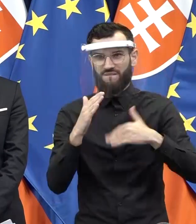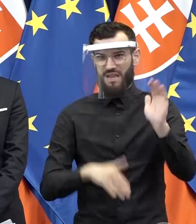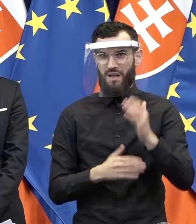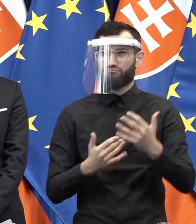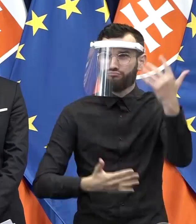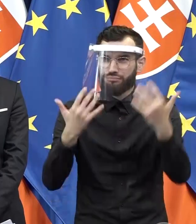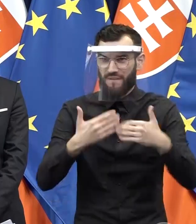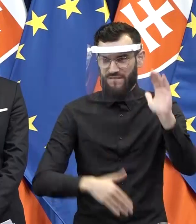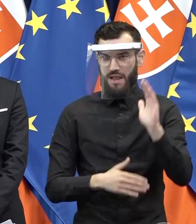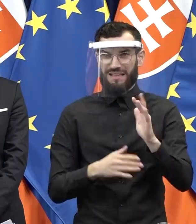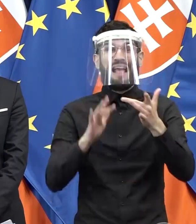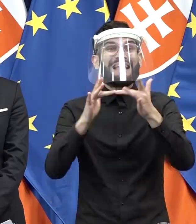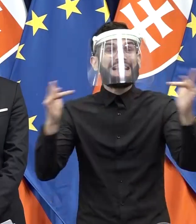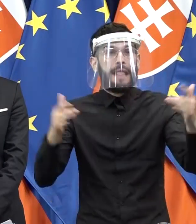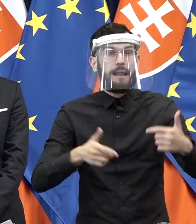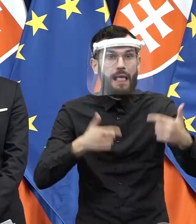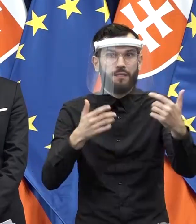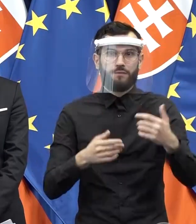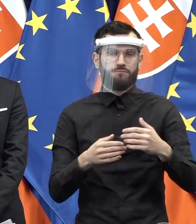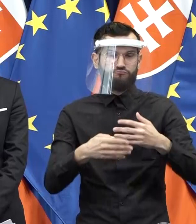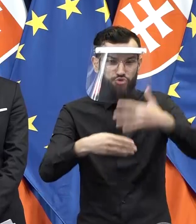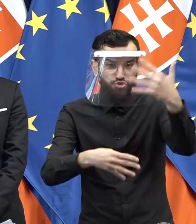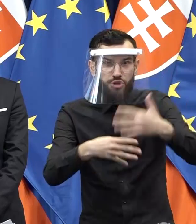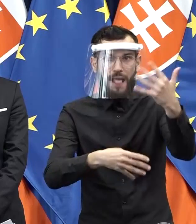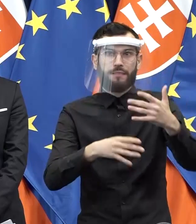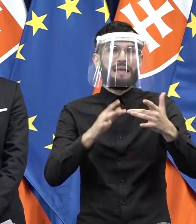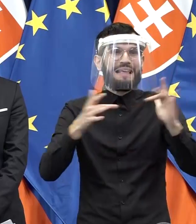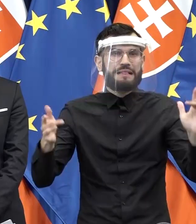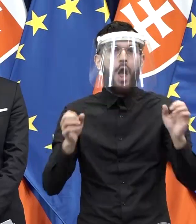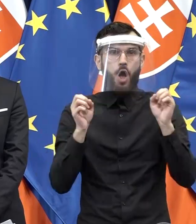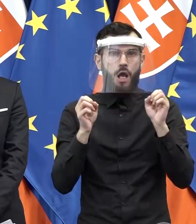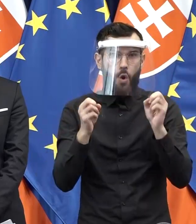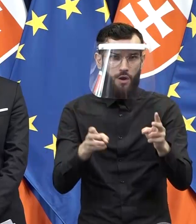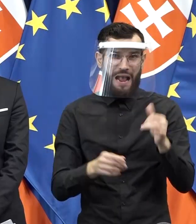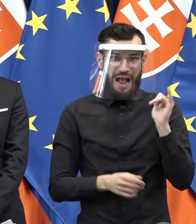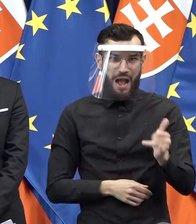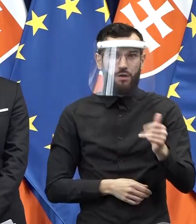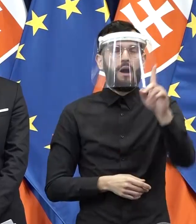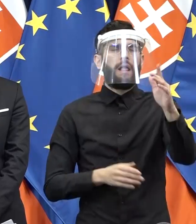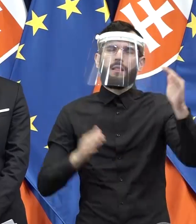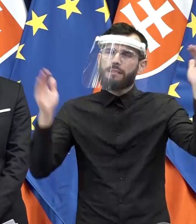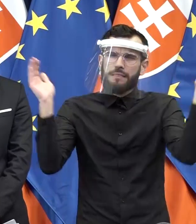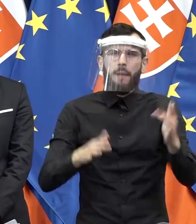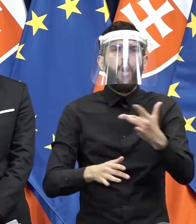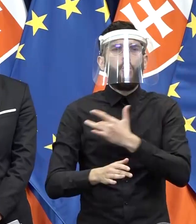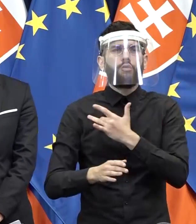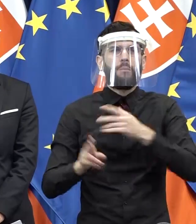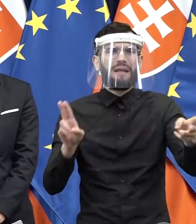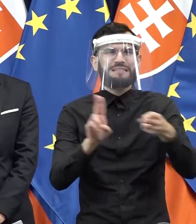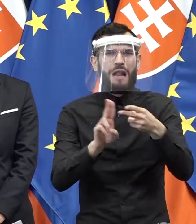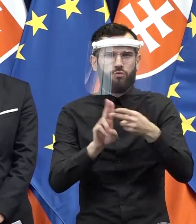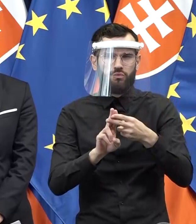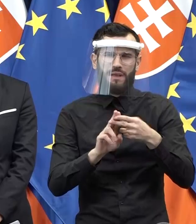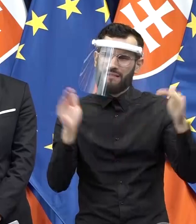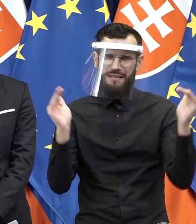keď vedia využívať internet, viacej četovať, internetovať, ale čo najmenej sa osobne stretať s kýmkoľvek.